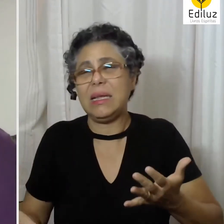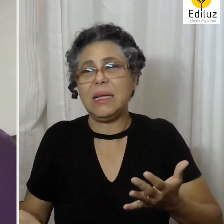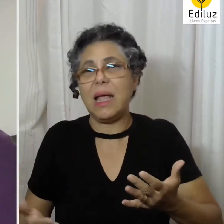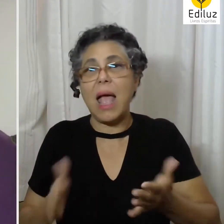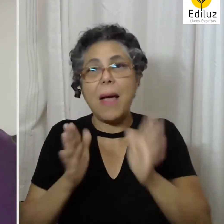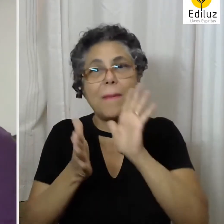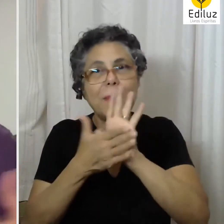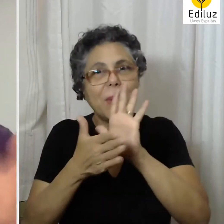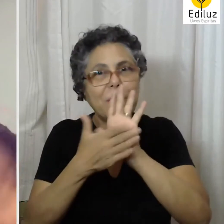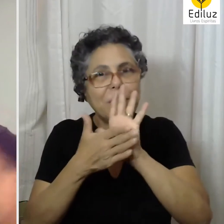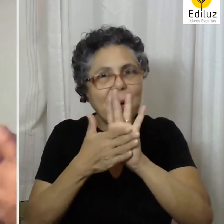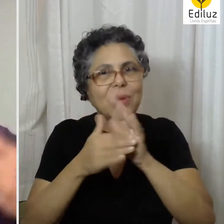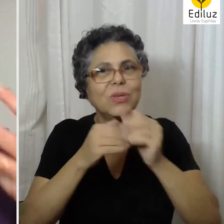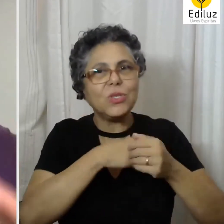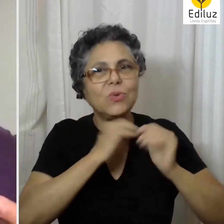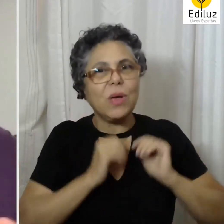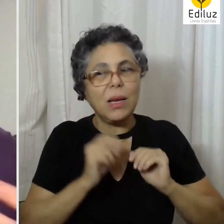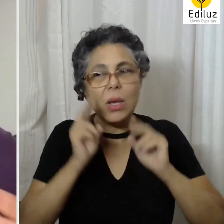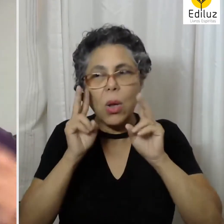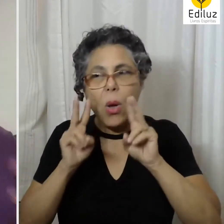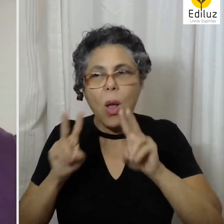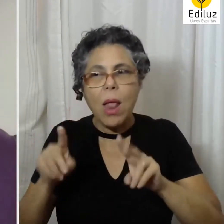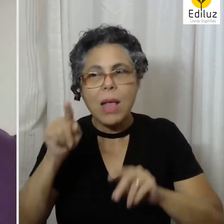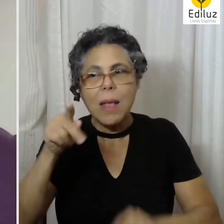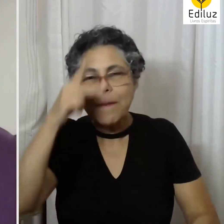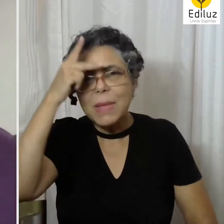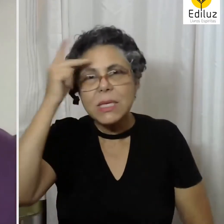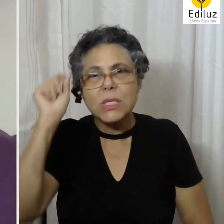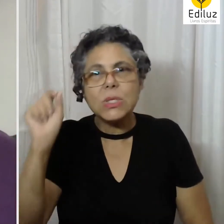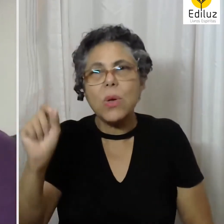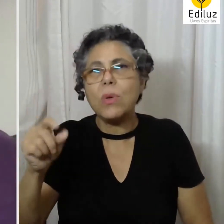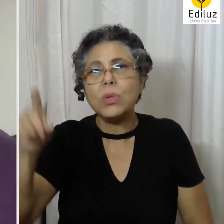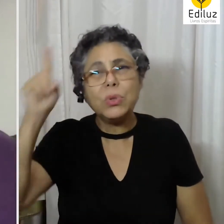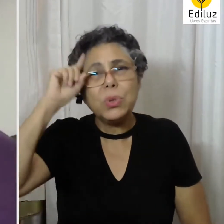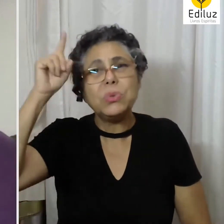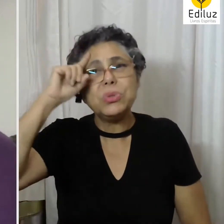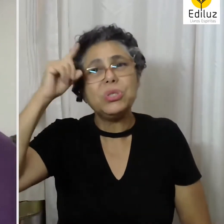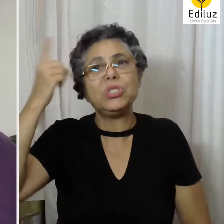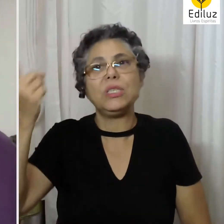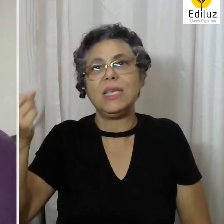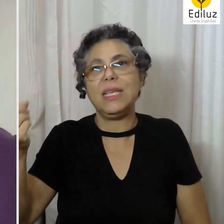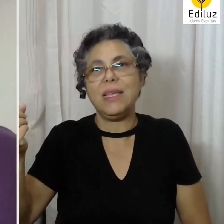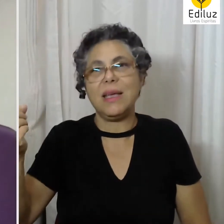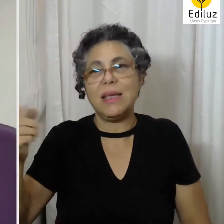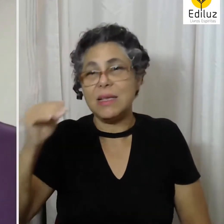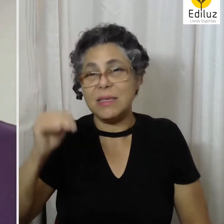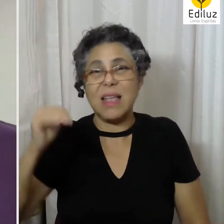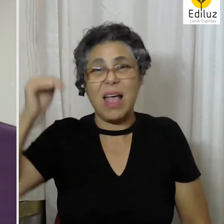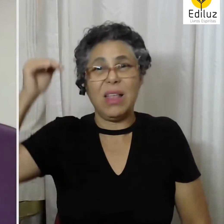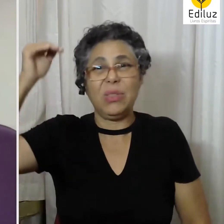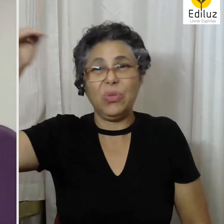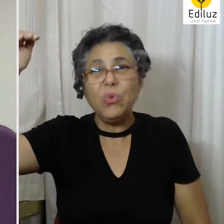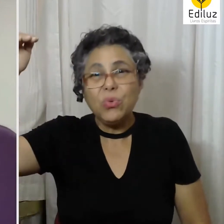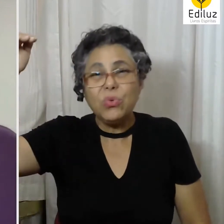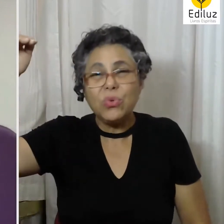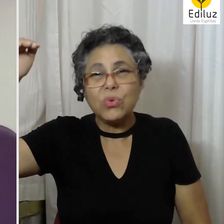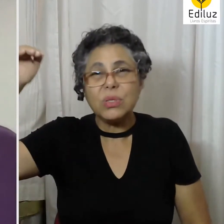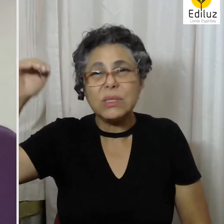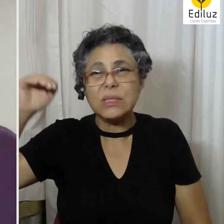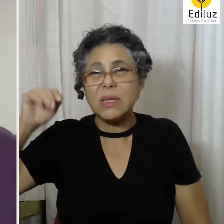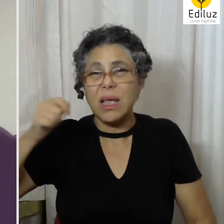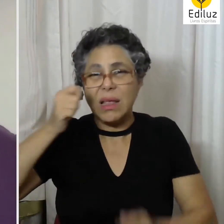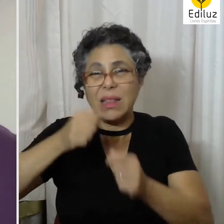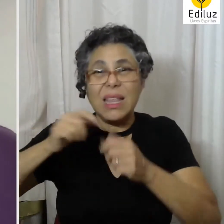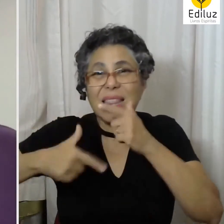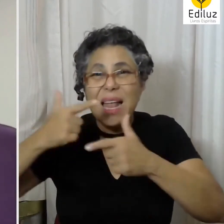de Joana é que olhemos esses sujeitos do cotidiano, a esses adultos operários, aos